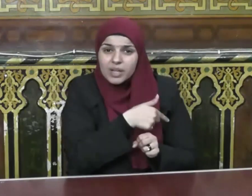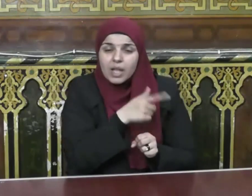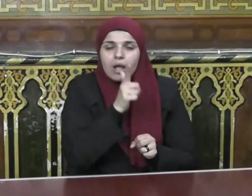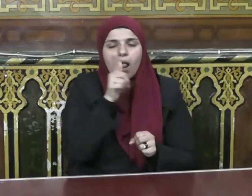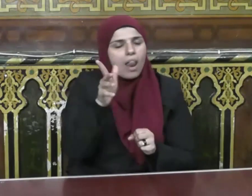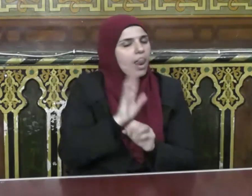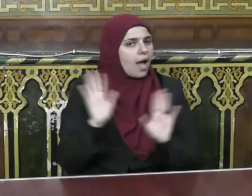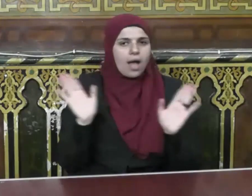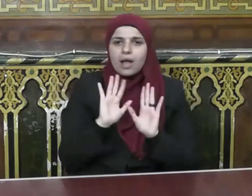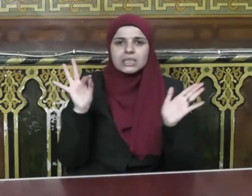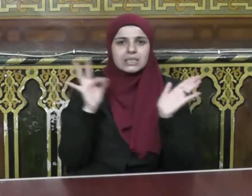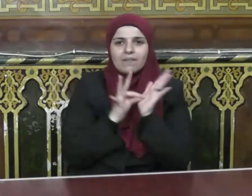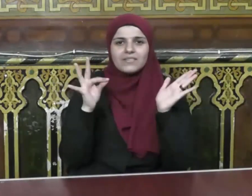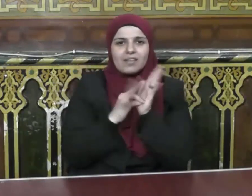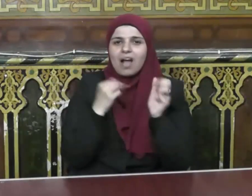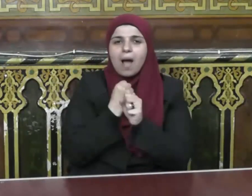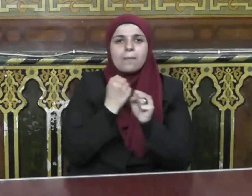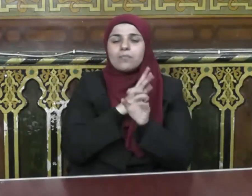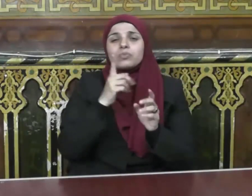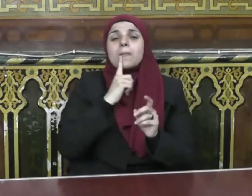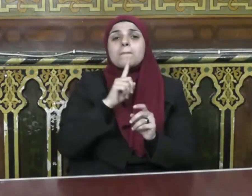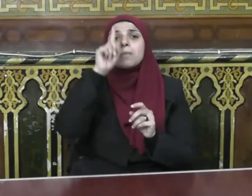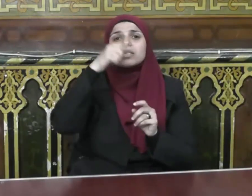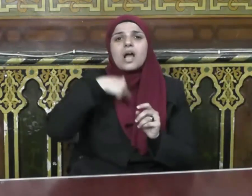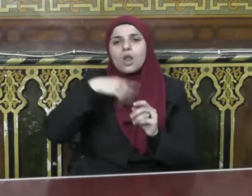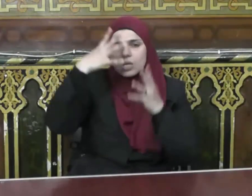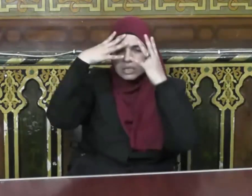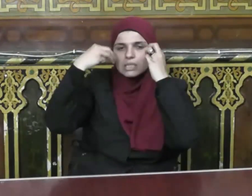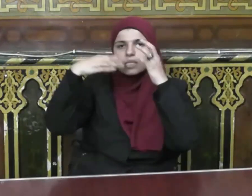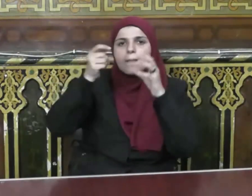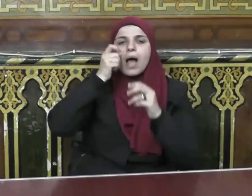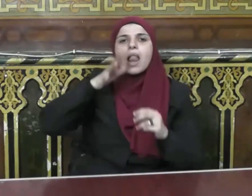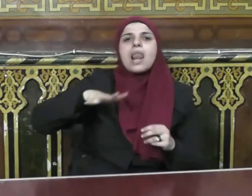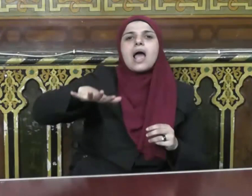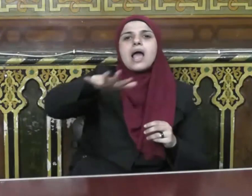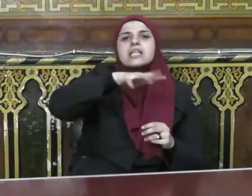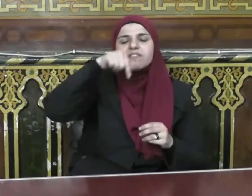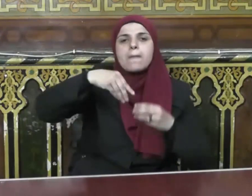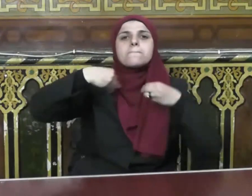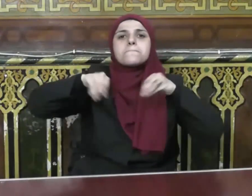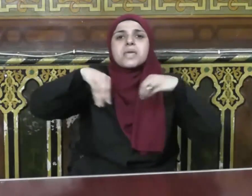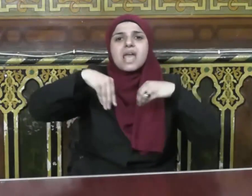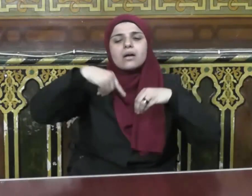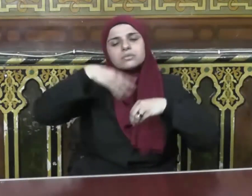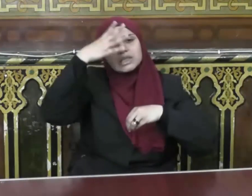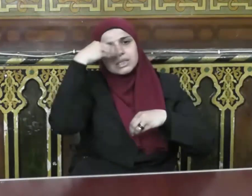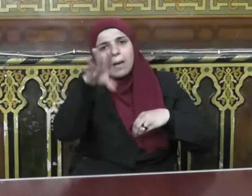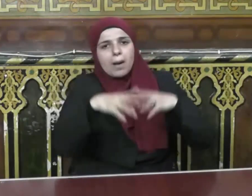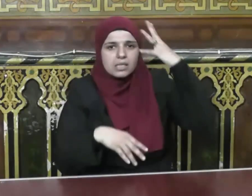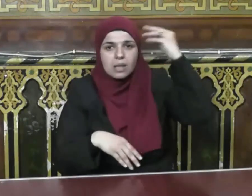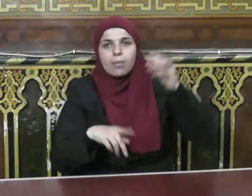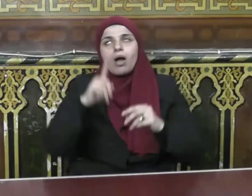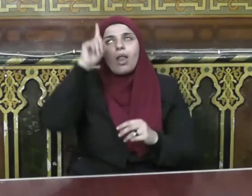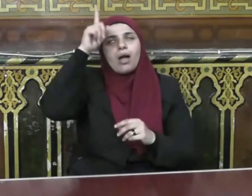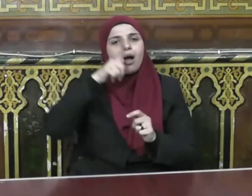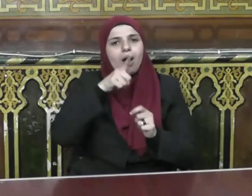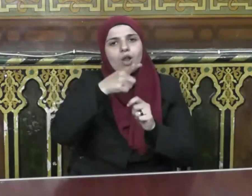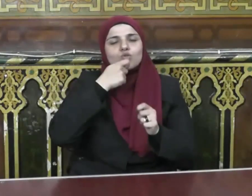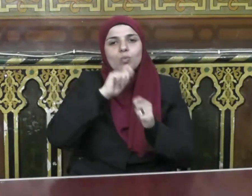لا، غير أني كنت أسامح الناس في البيع. فيقول الله عز وجل: أسمحوا